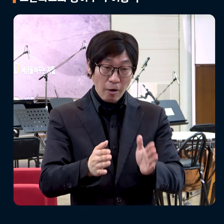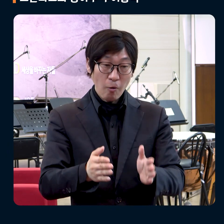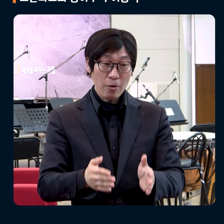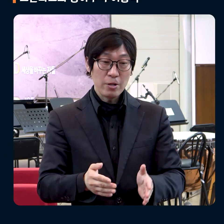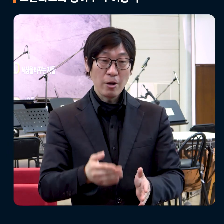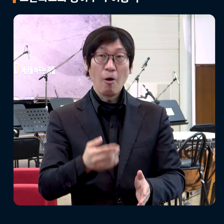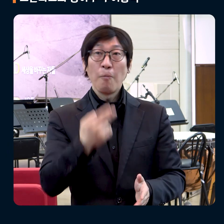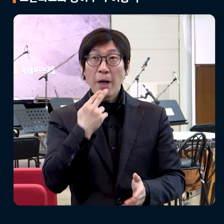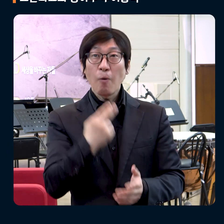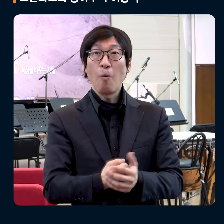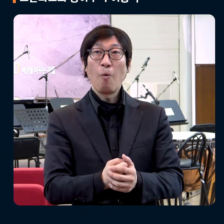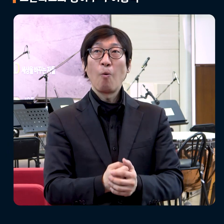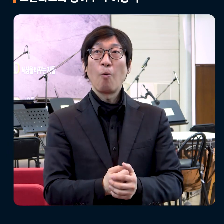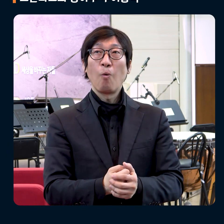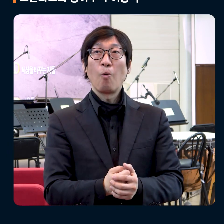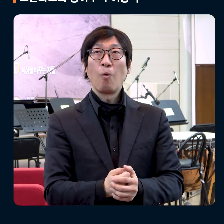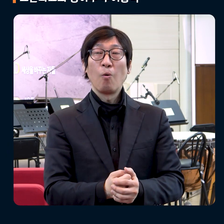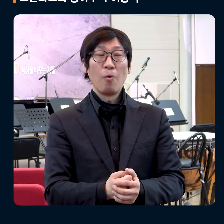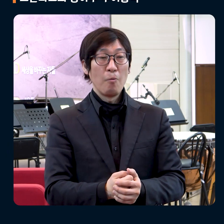너도 믿어?